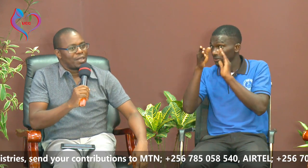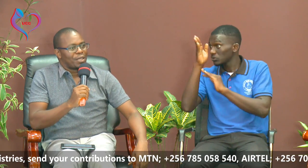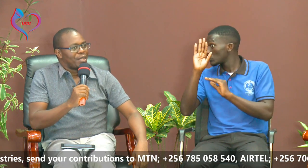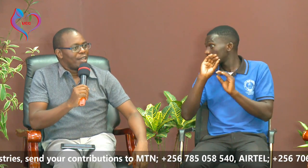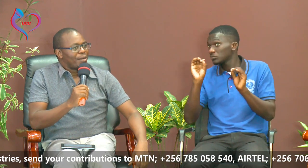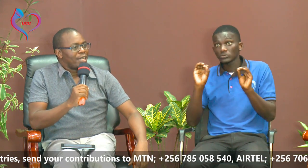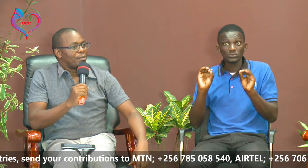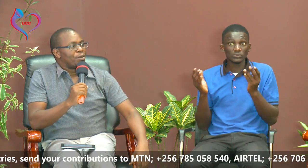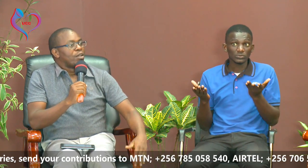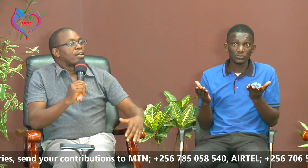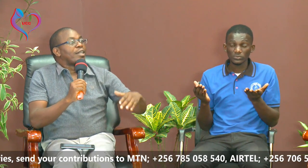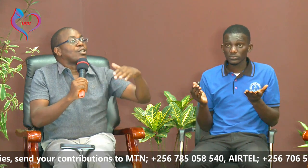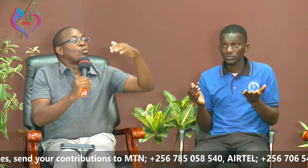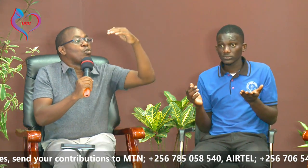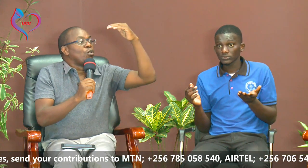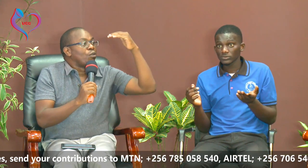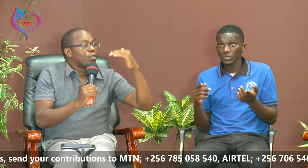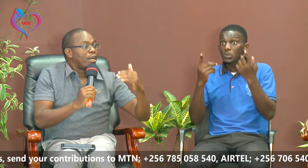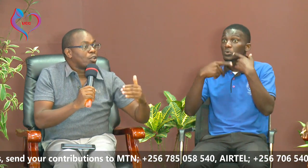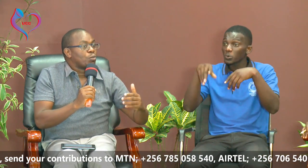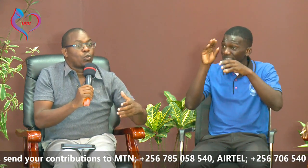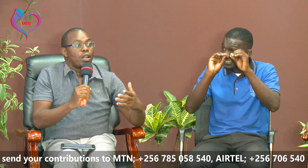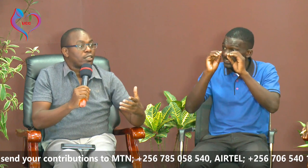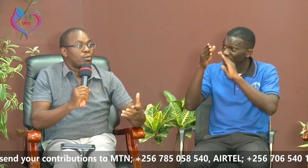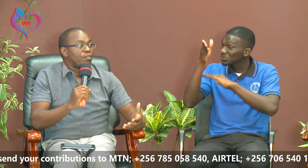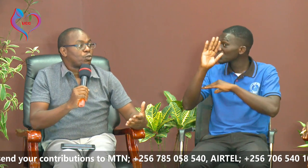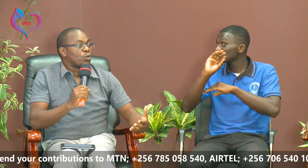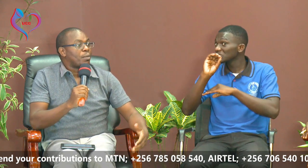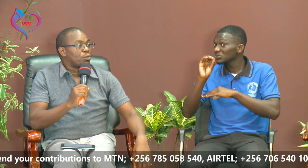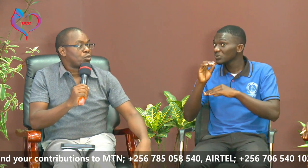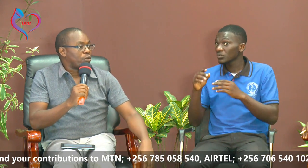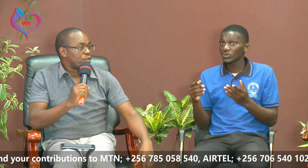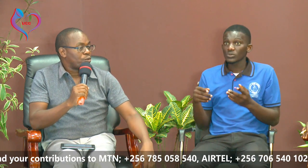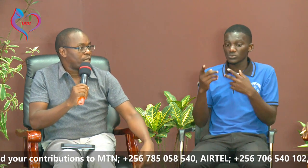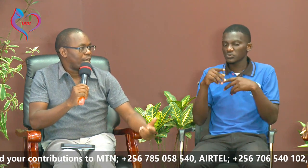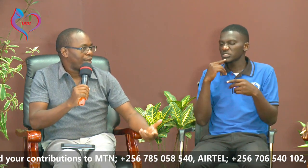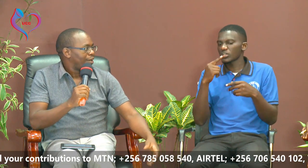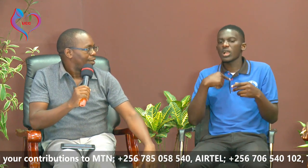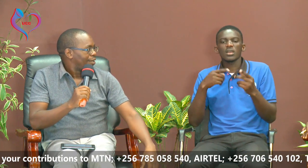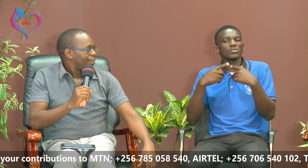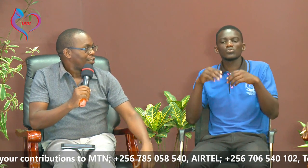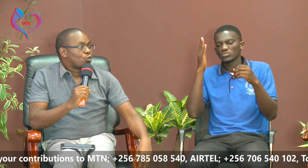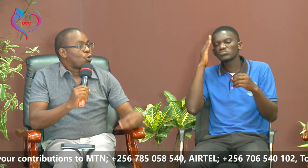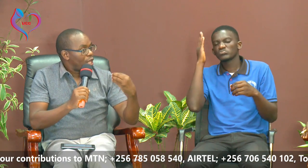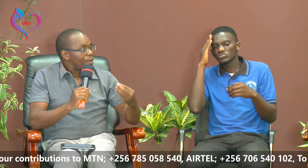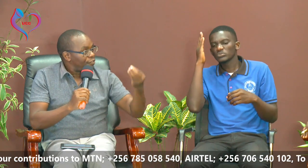bana abayaaye bano nga tetumunoonya tubikola ssebo naffe tumugamba tubisobola tukwetaaga ne tukola